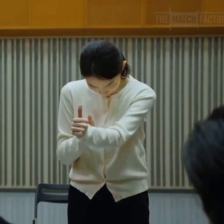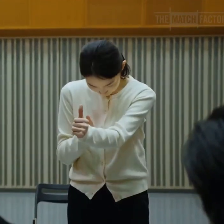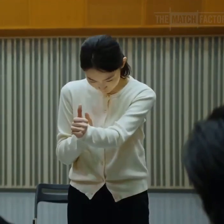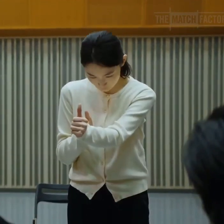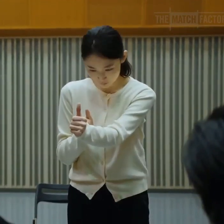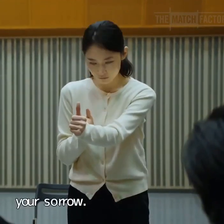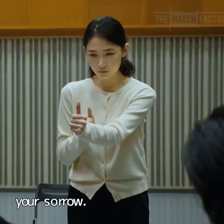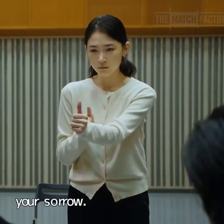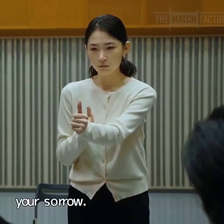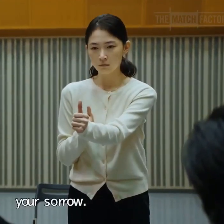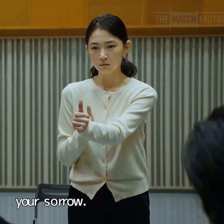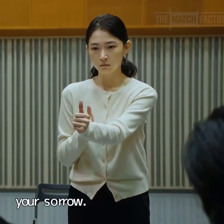耐え抜いて